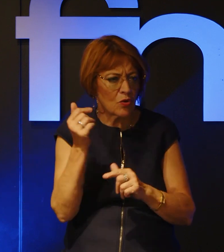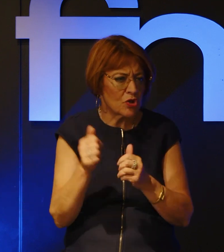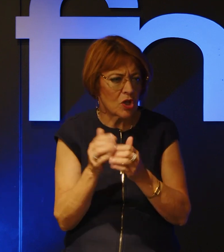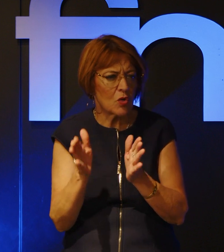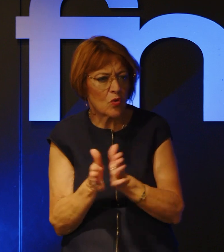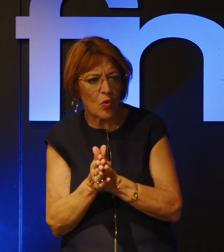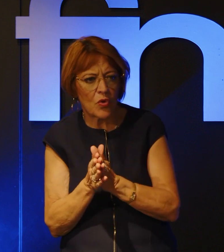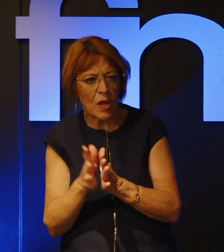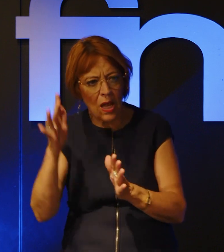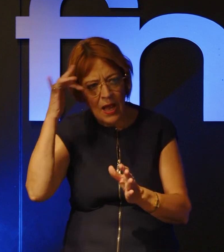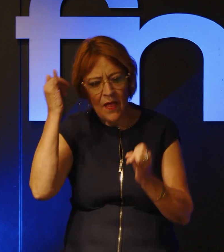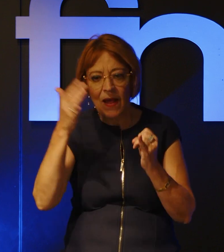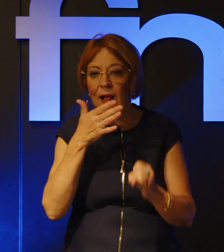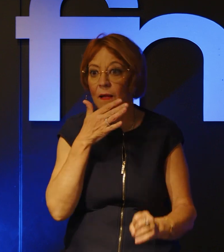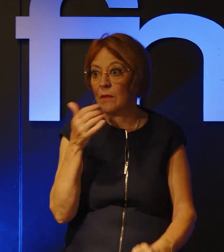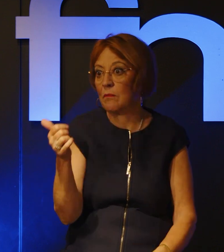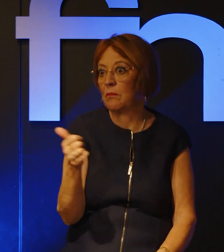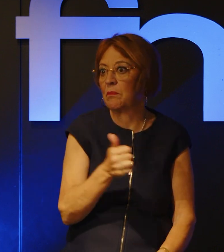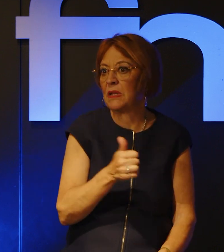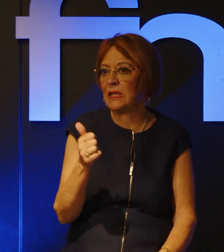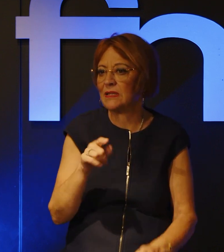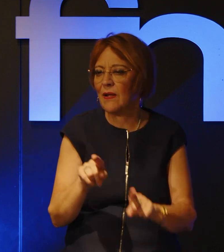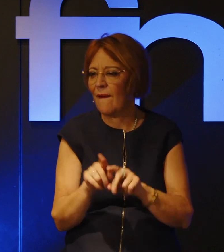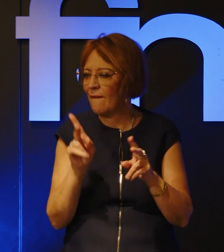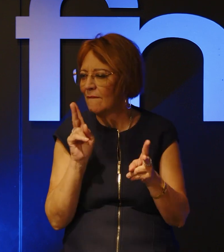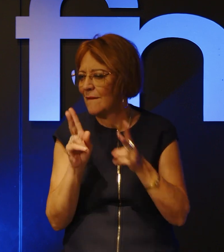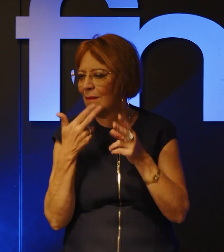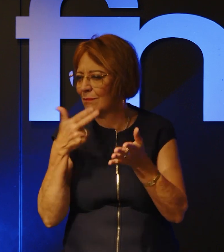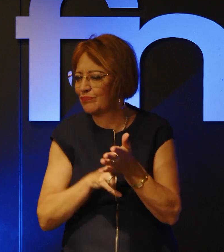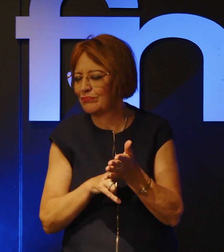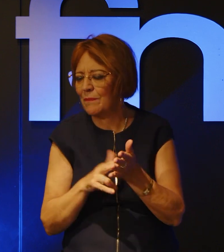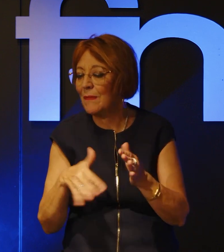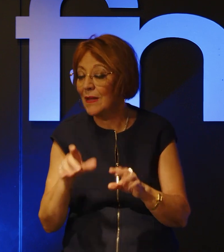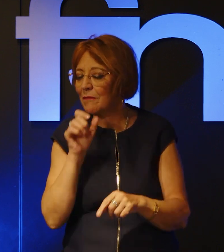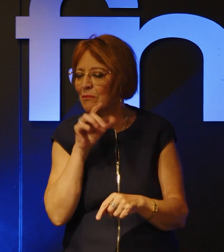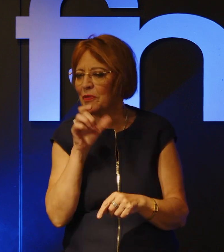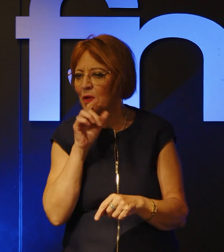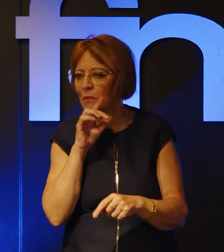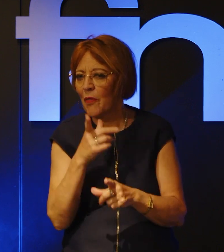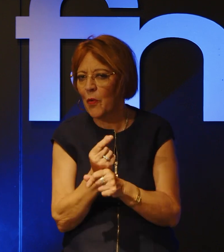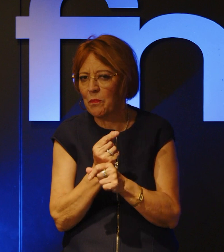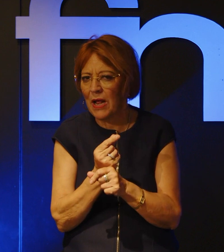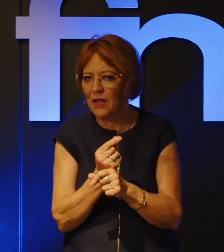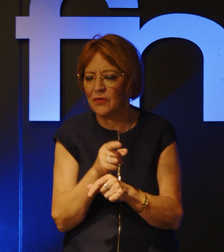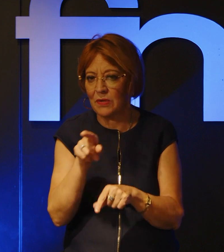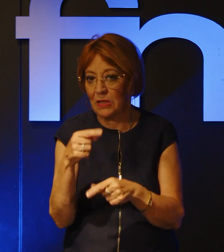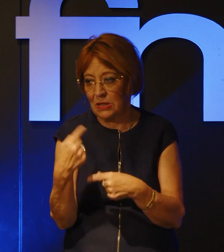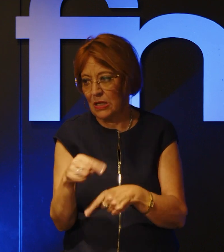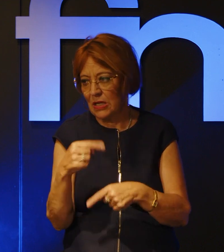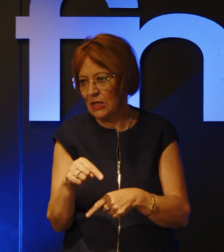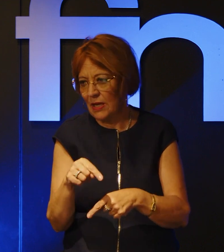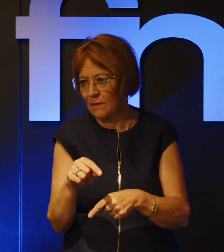um ideal de beleza que é fabricado naturalmente mas que pode ser comprado porque também ele está